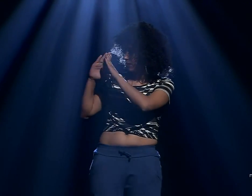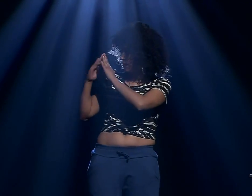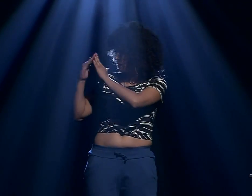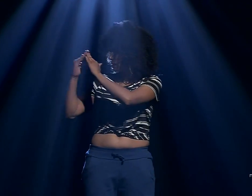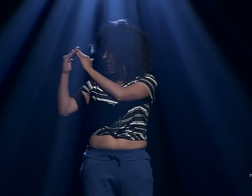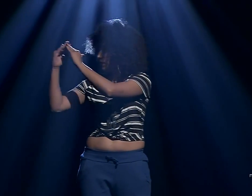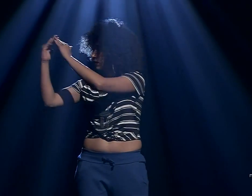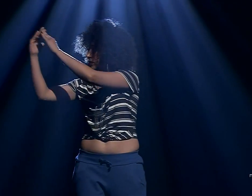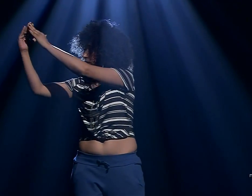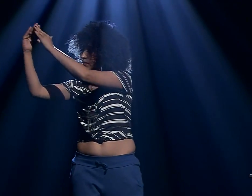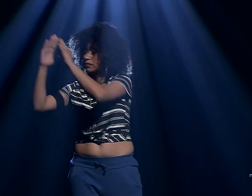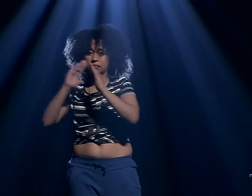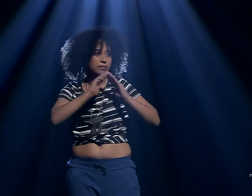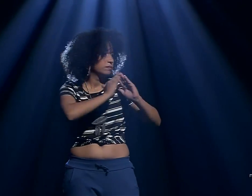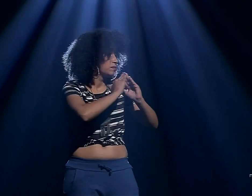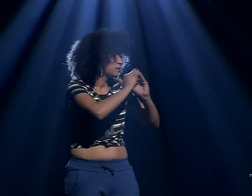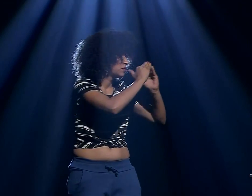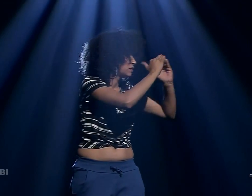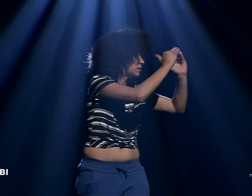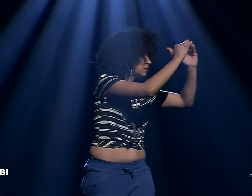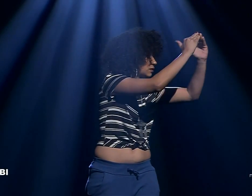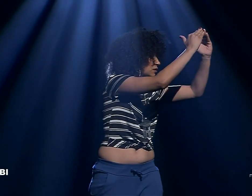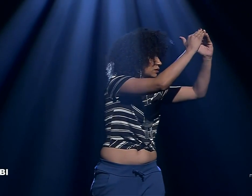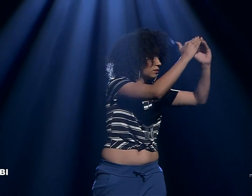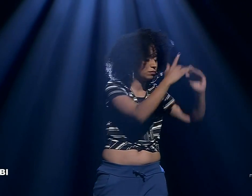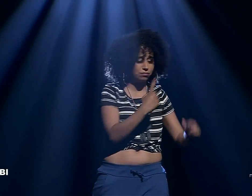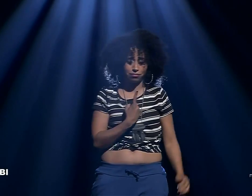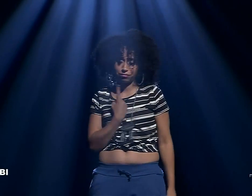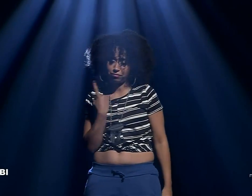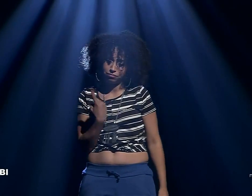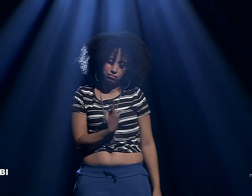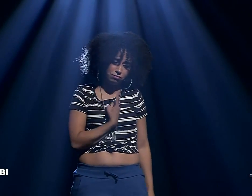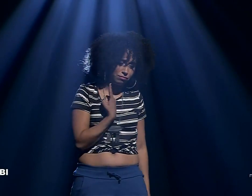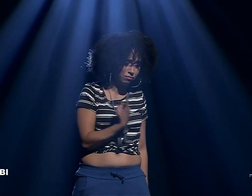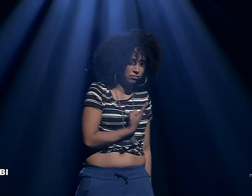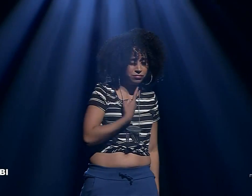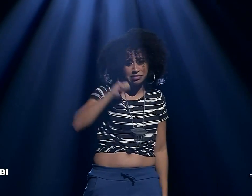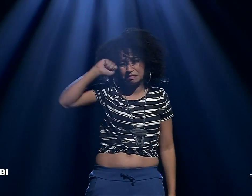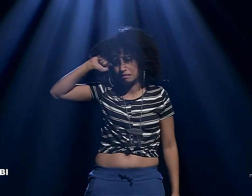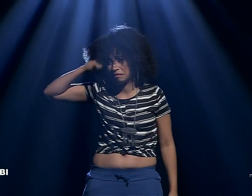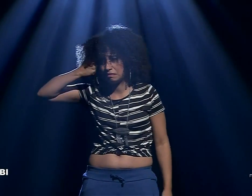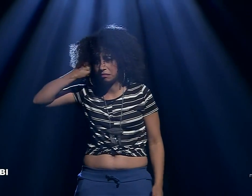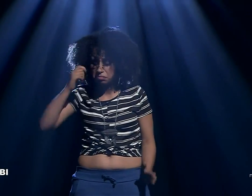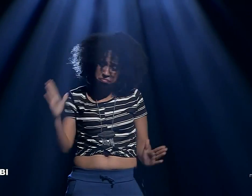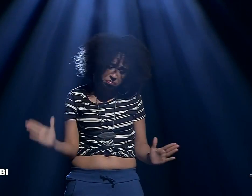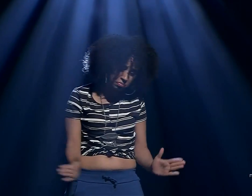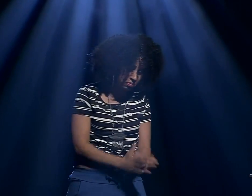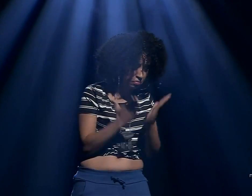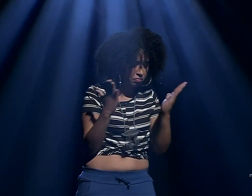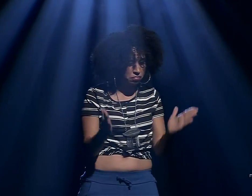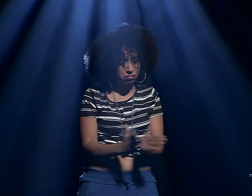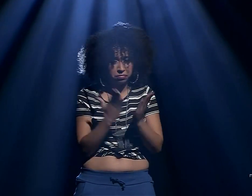e no coração da favela Oi preta pobre e solitária